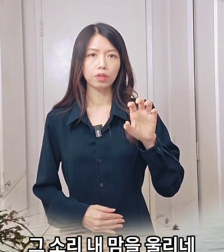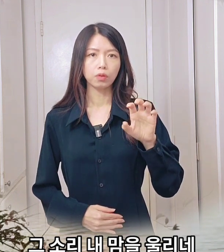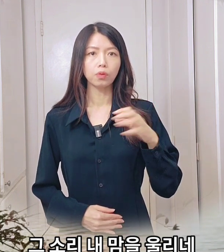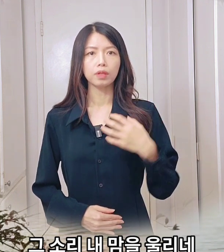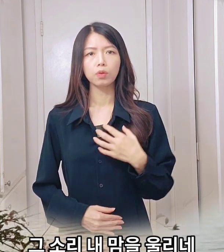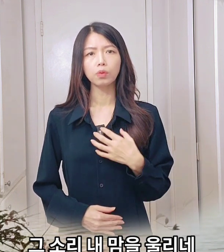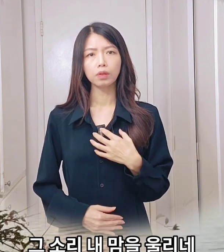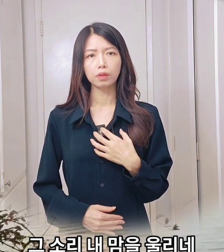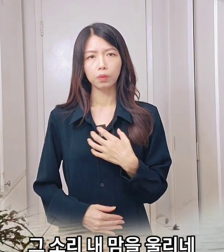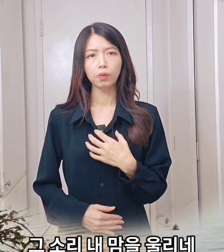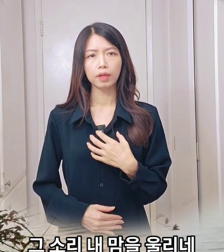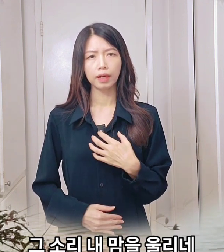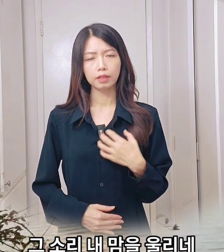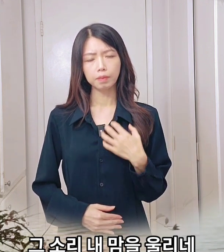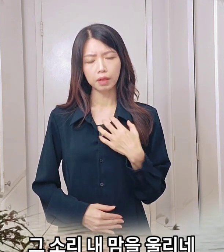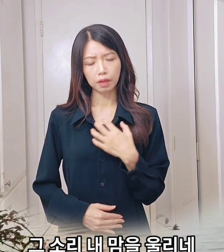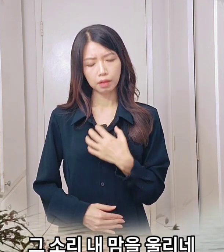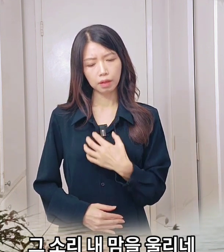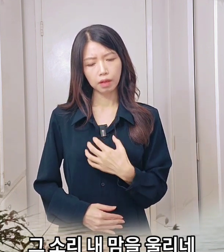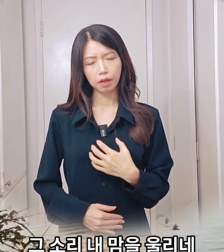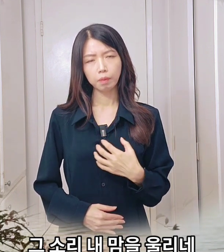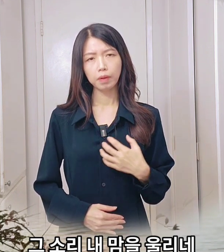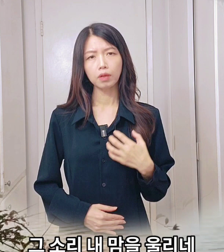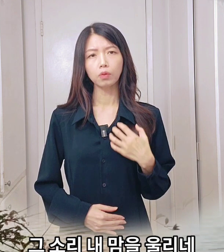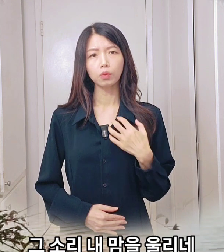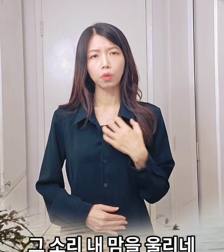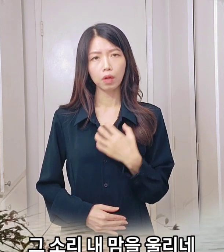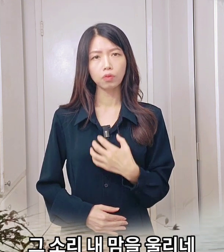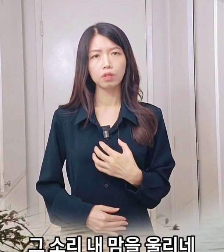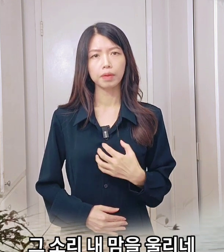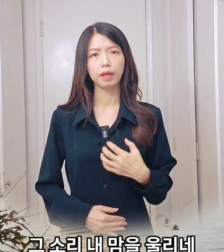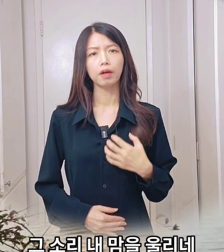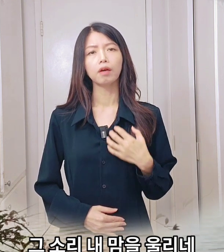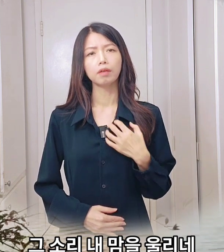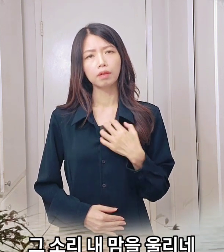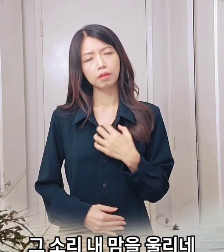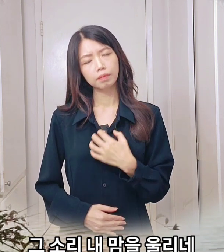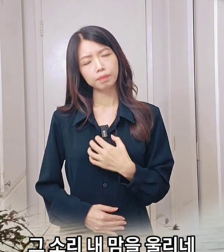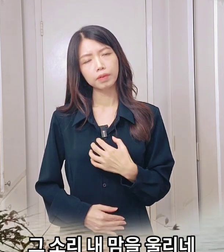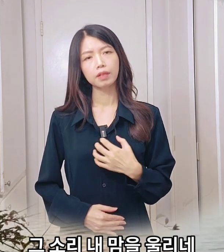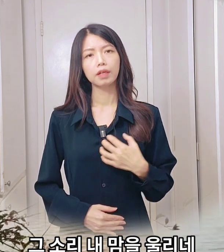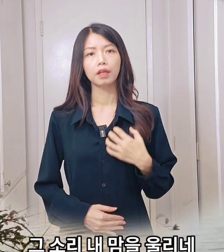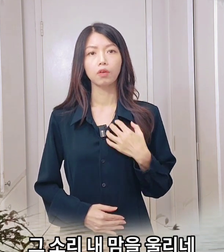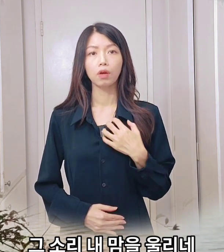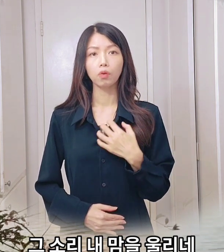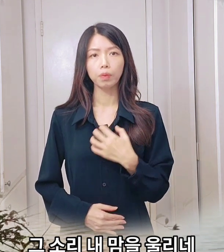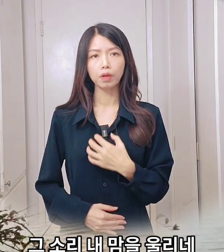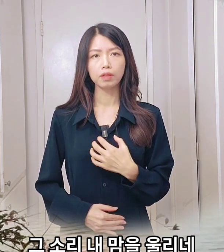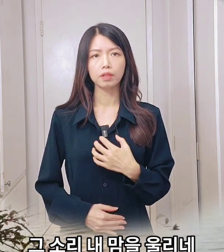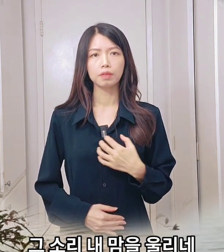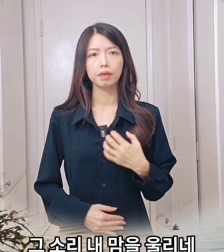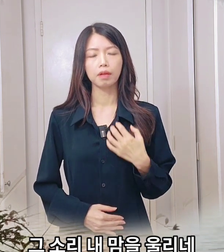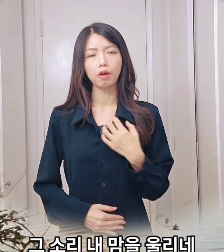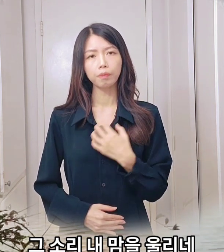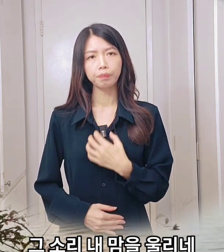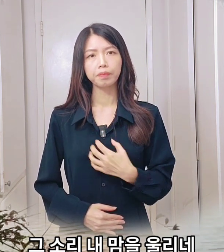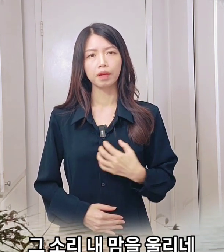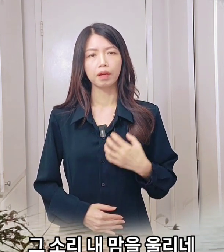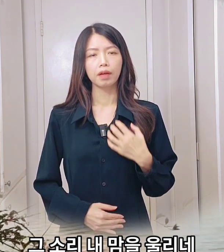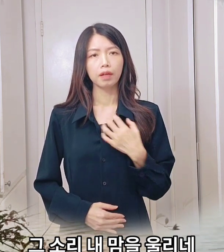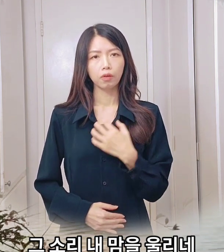오므려 주시고 이 손끝으로 이 가슴을 한 바퀴 정도 돌려주시면 돼요. 살짝 이렇게 괴로운 표정을